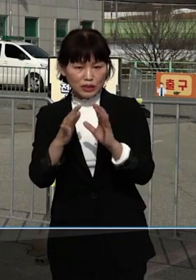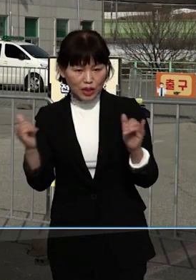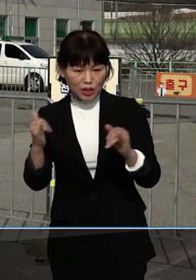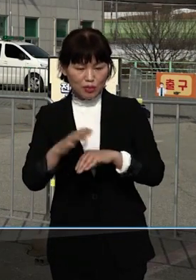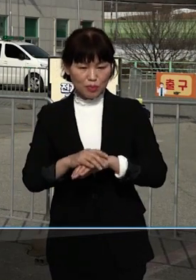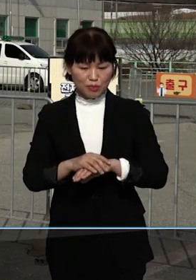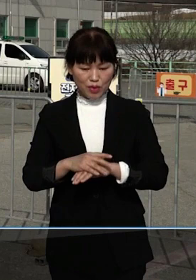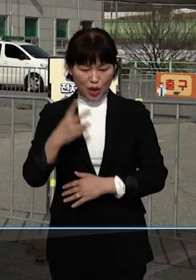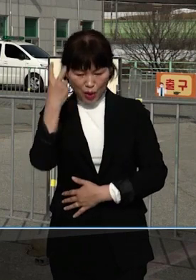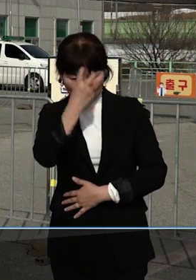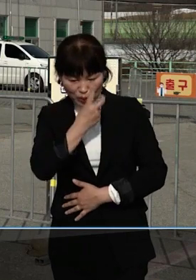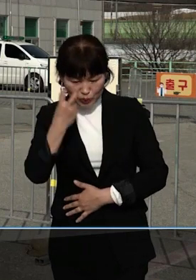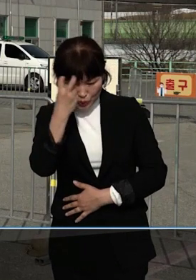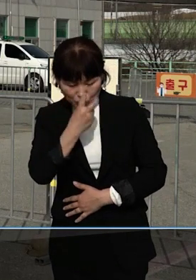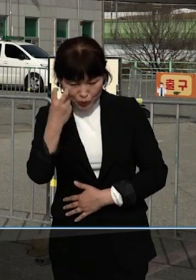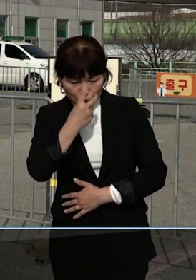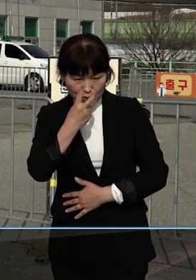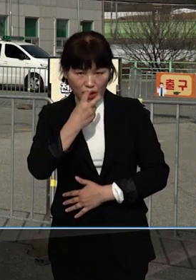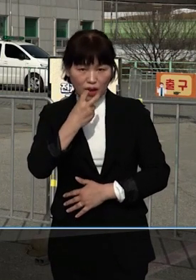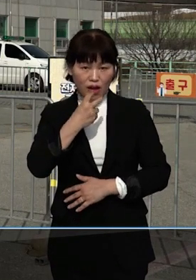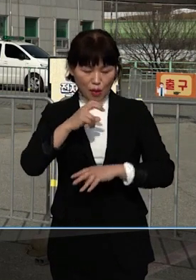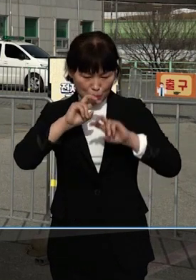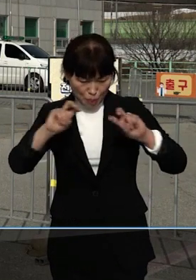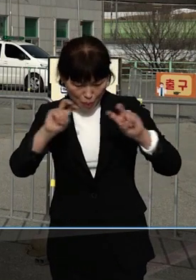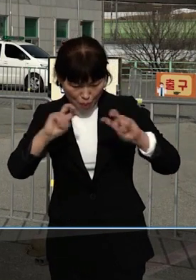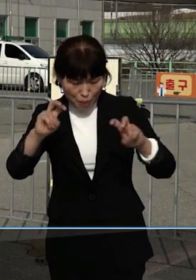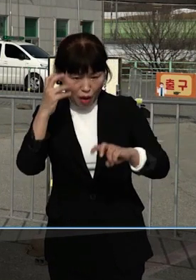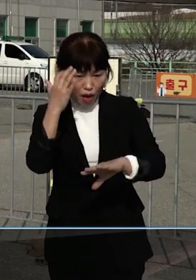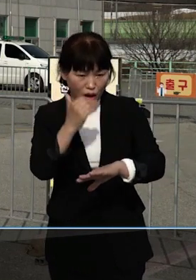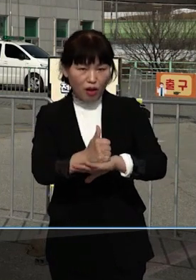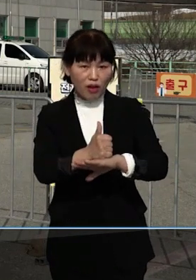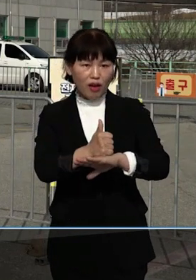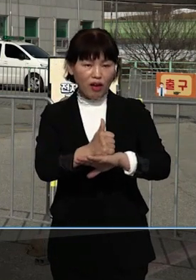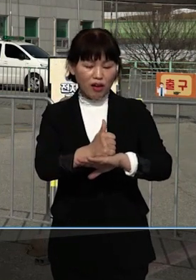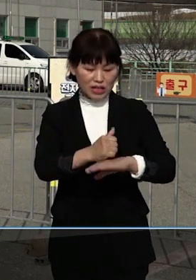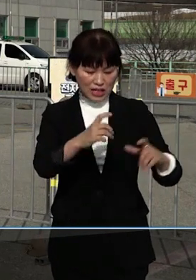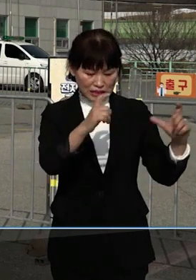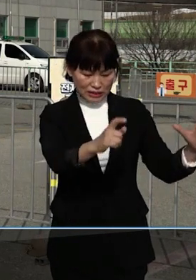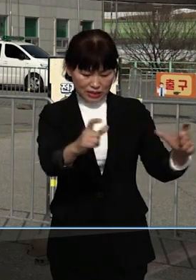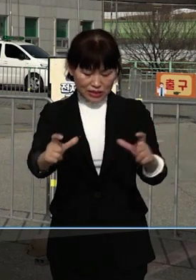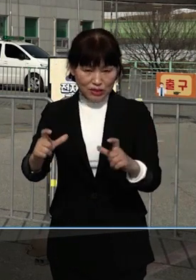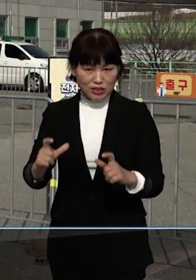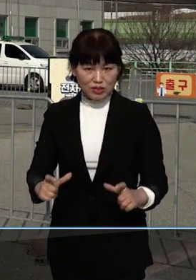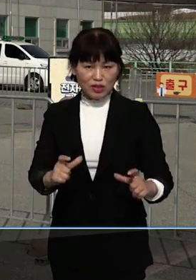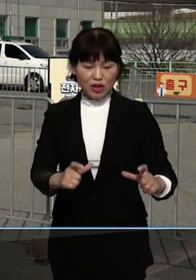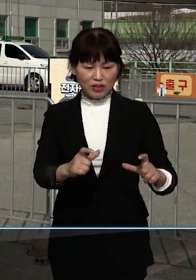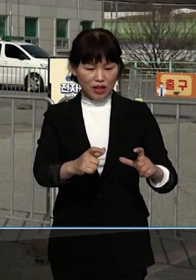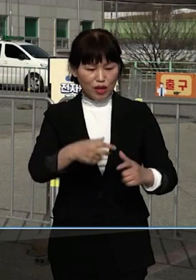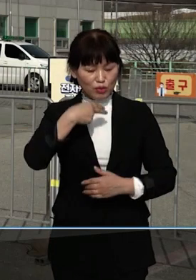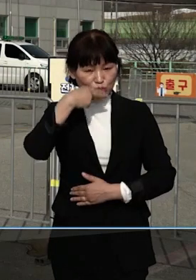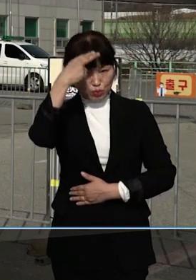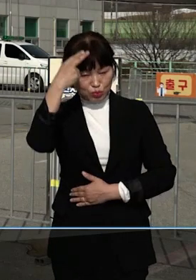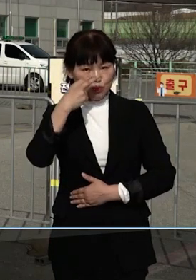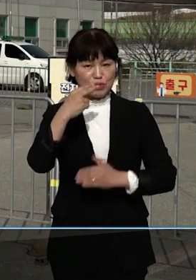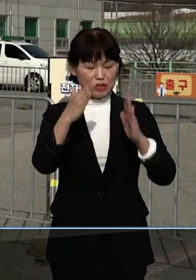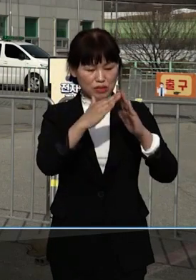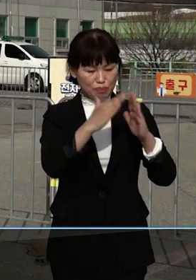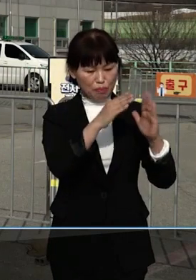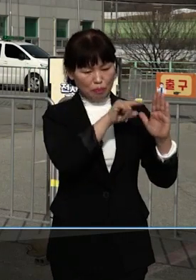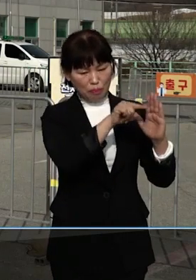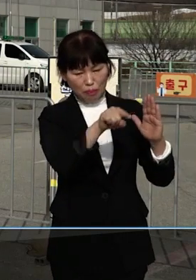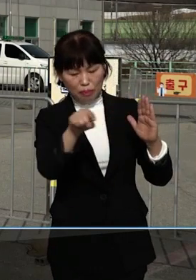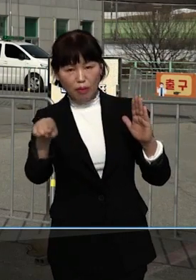역학조사 결과 관내 다수의 유흥주점에서 근무한 것으로 밝혀져